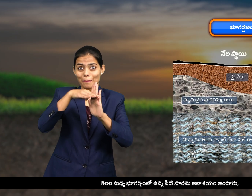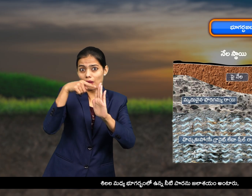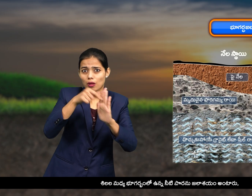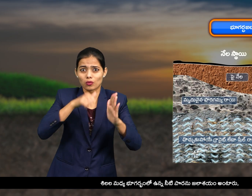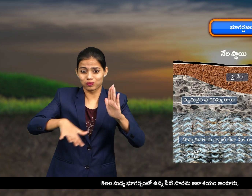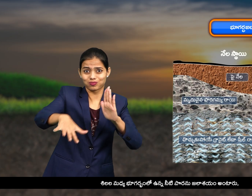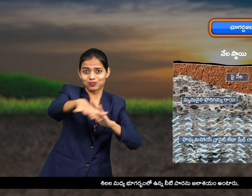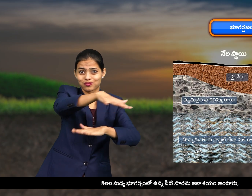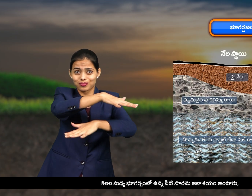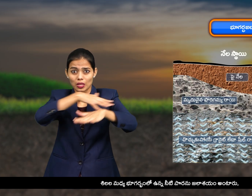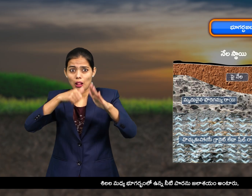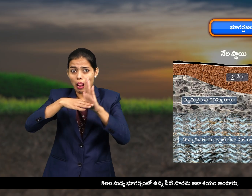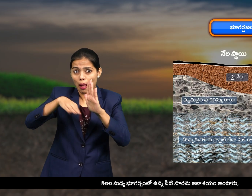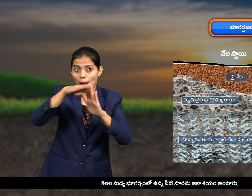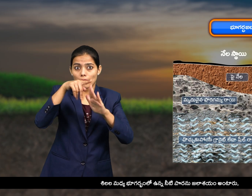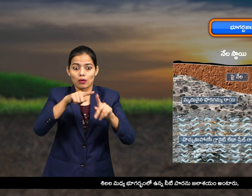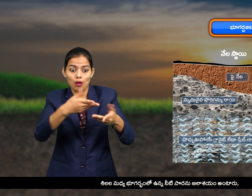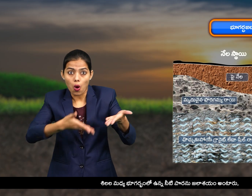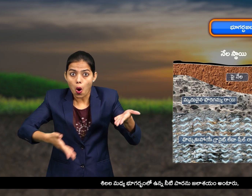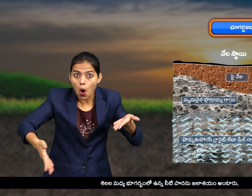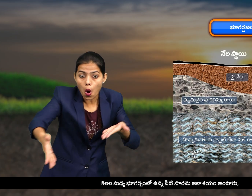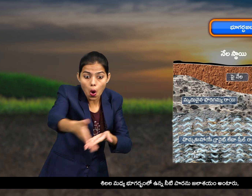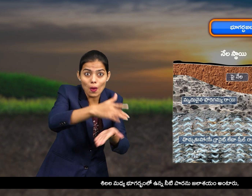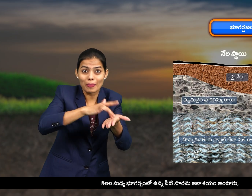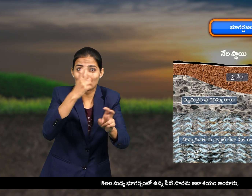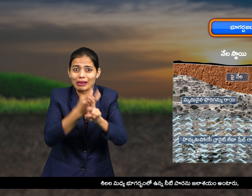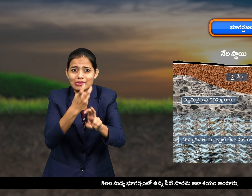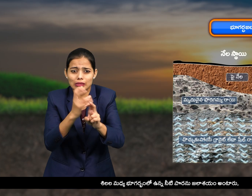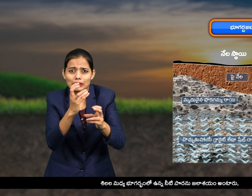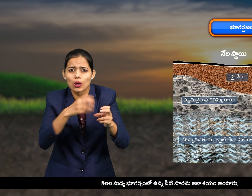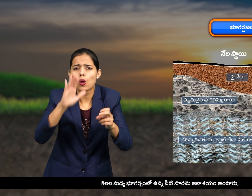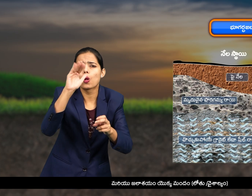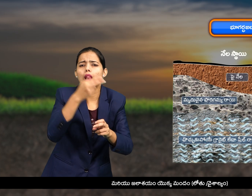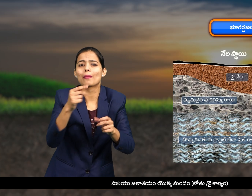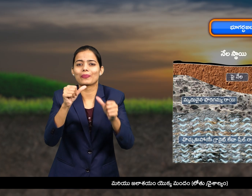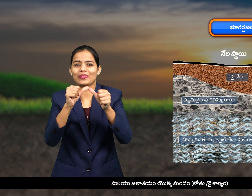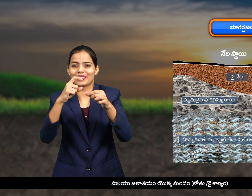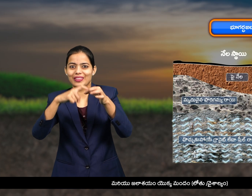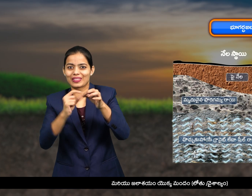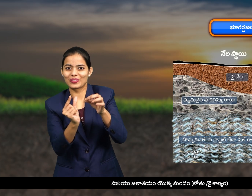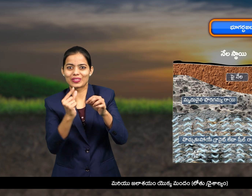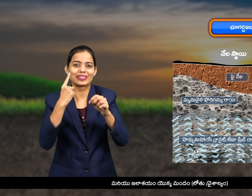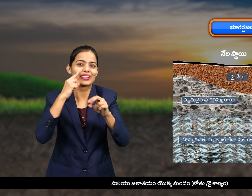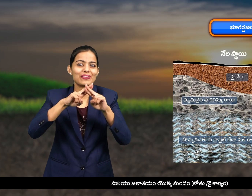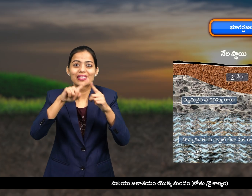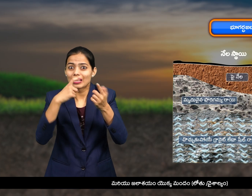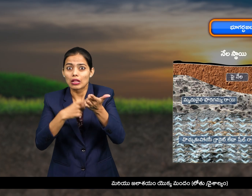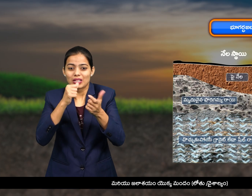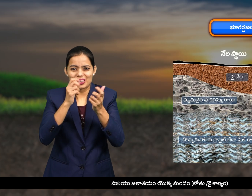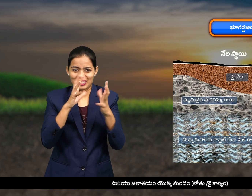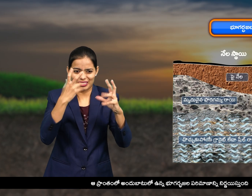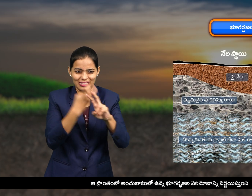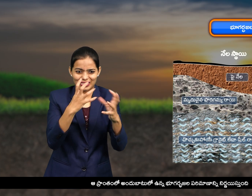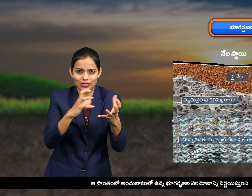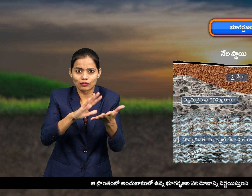శిలల మధ్య భూగర్భంలో ఉన్న నీటి పొరను జలాశయం అంటారు మరియు జలాశయం యొక్క